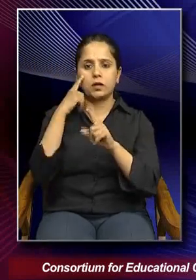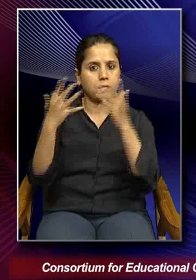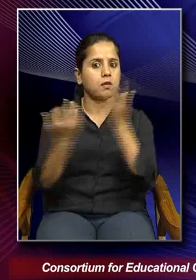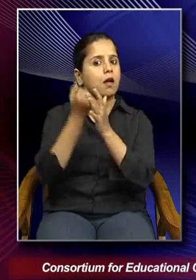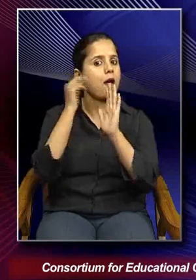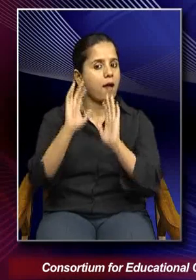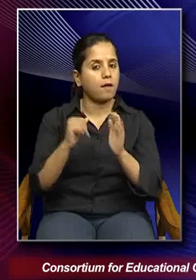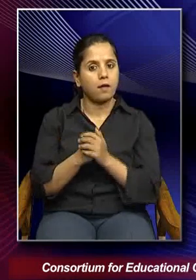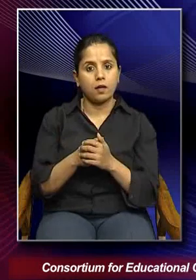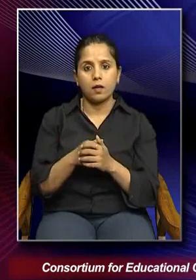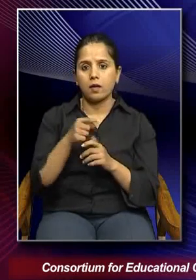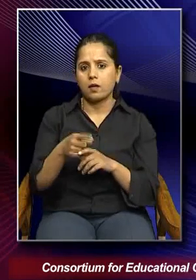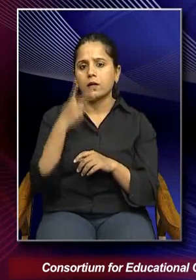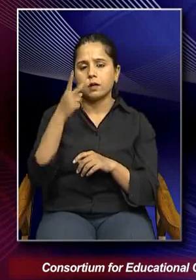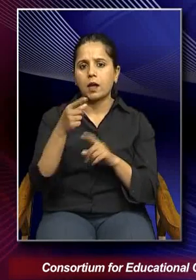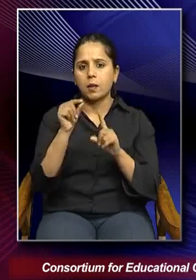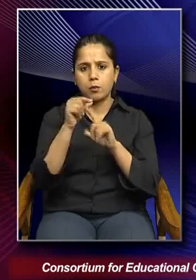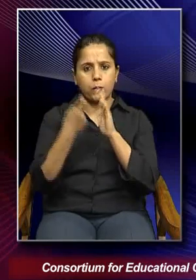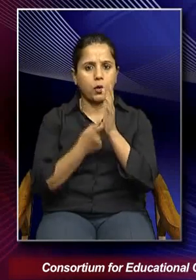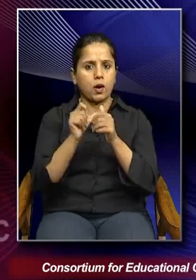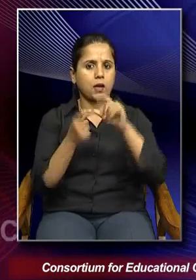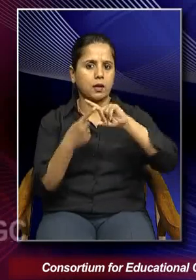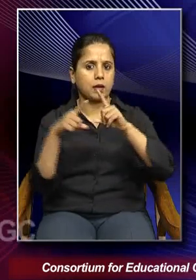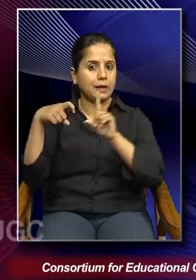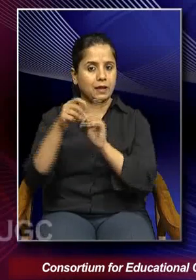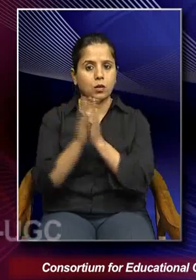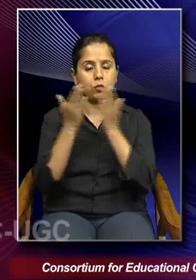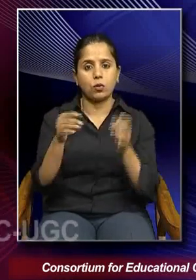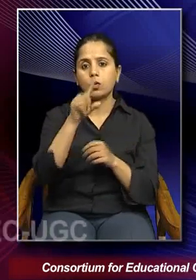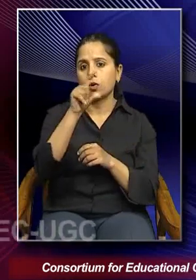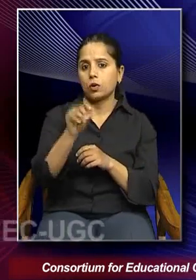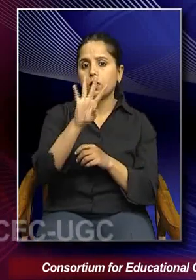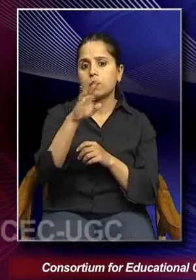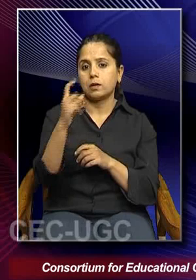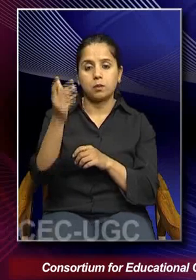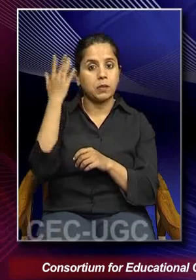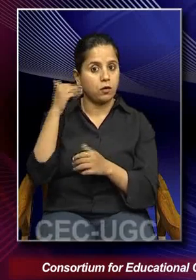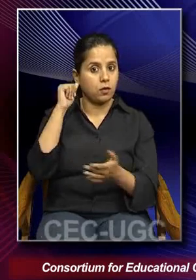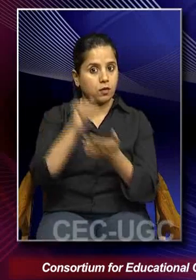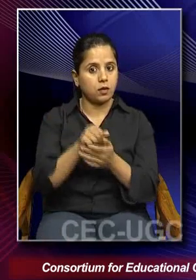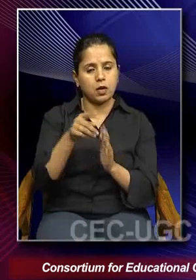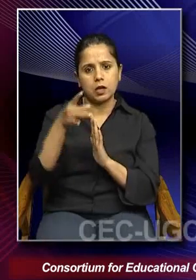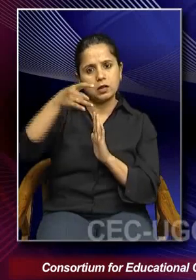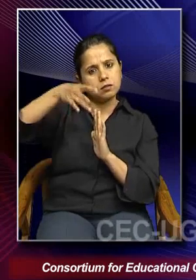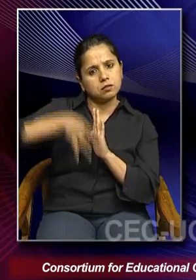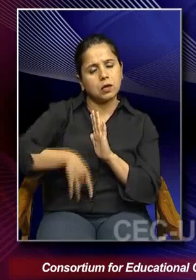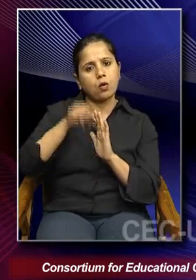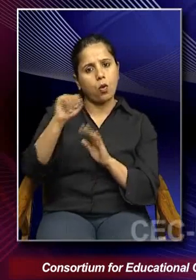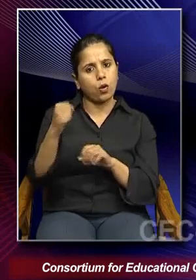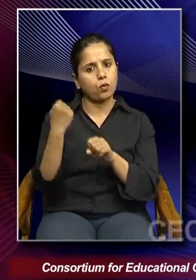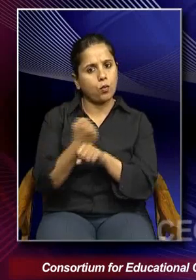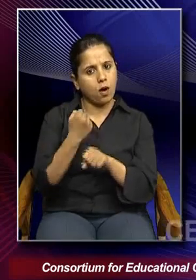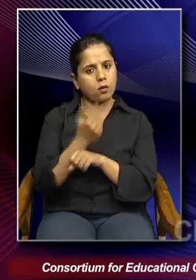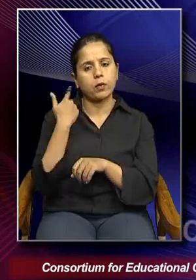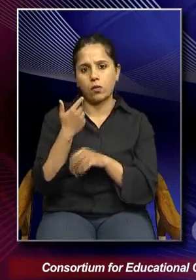प्रतीक पत्रिका का संपादन अगेन 1947 में विस्तार देते हुए अपने कार्य को